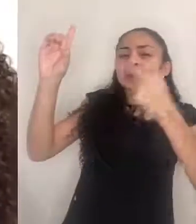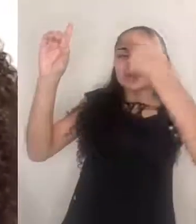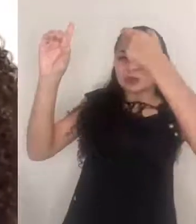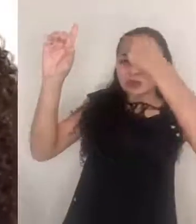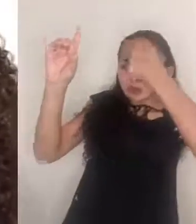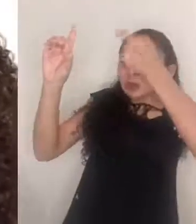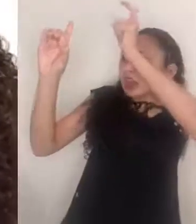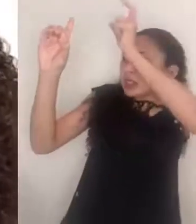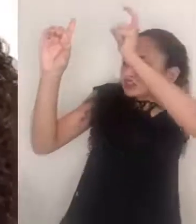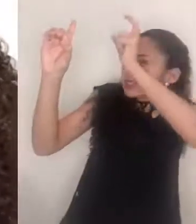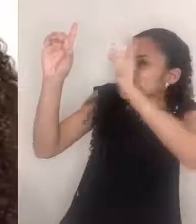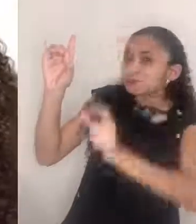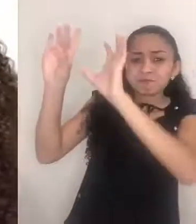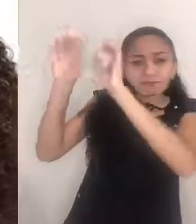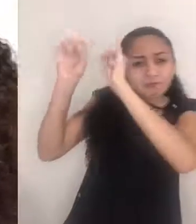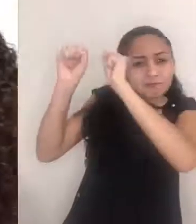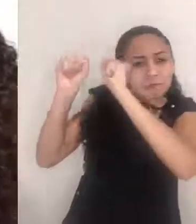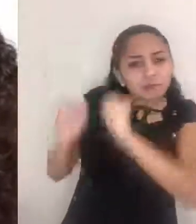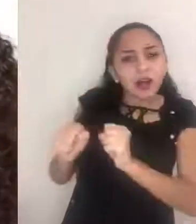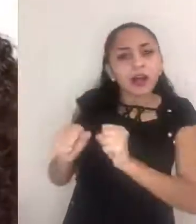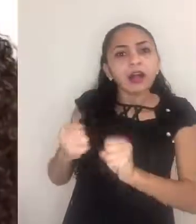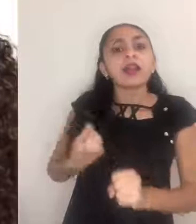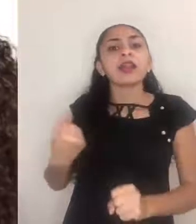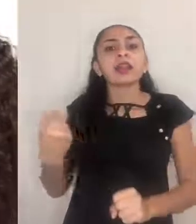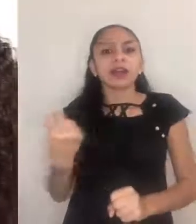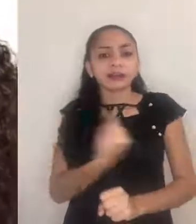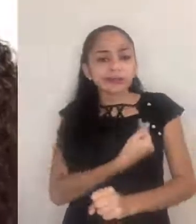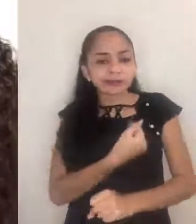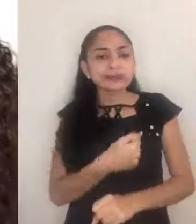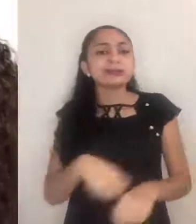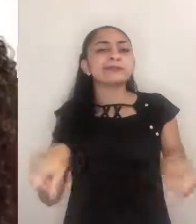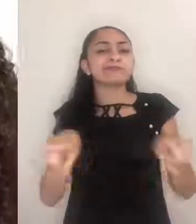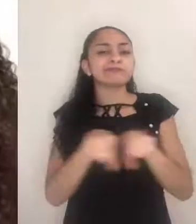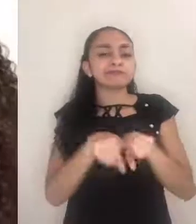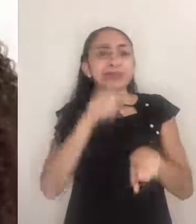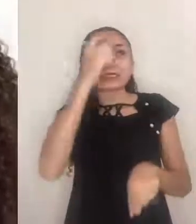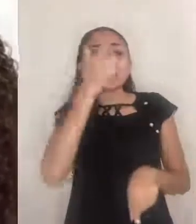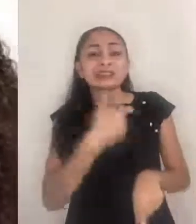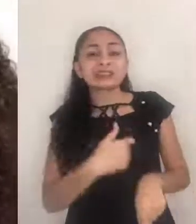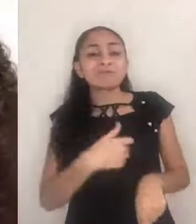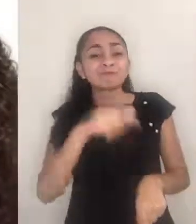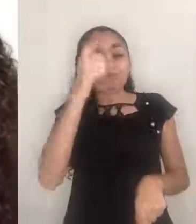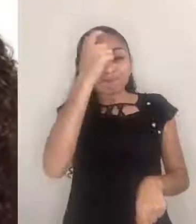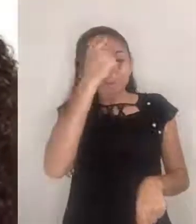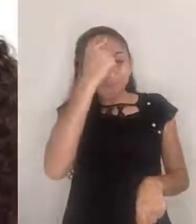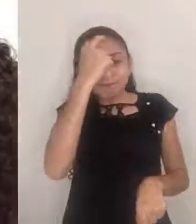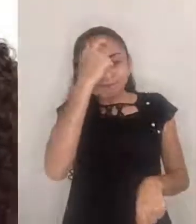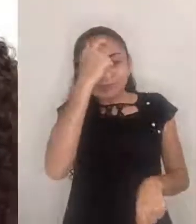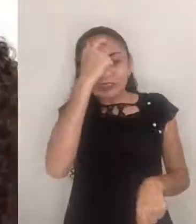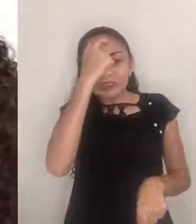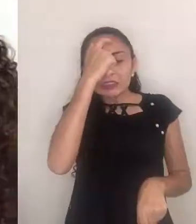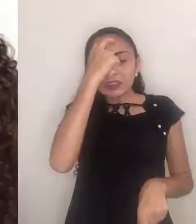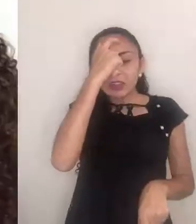tem consciência da grandeza e de quem é o nosso Deus, mais nós temos também consciência de quem somos, de